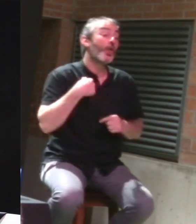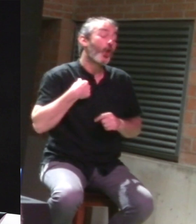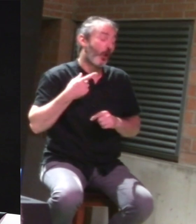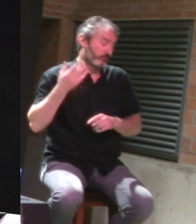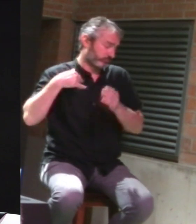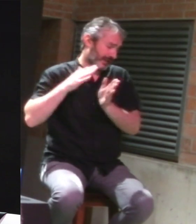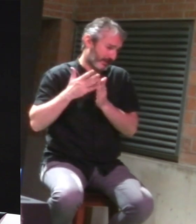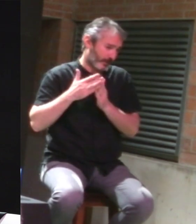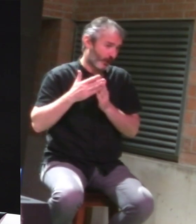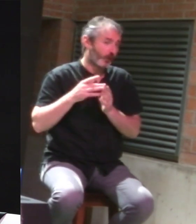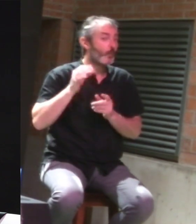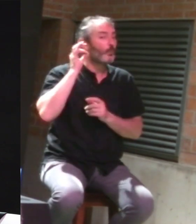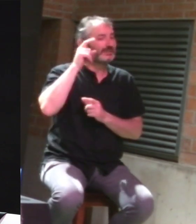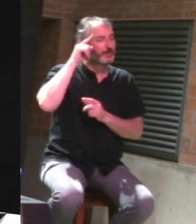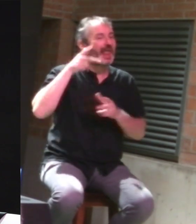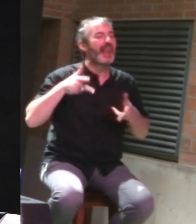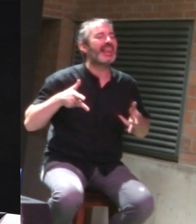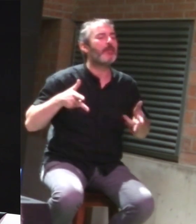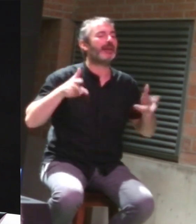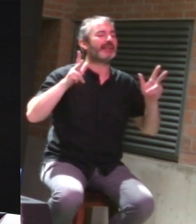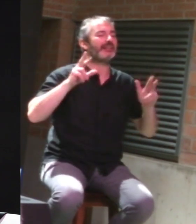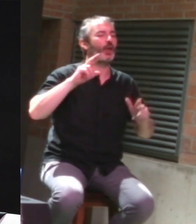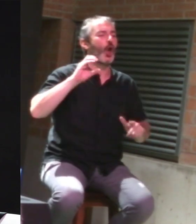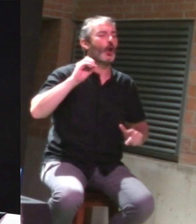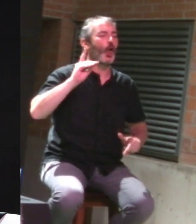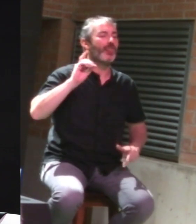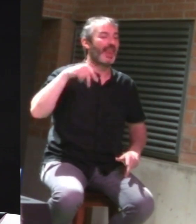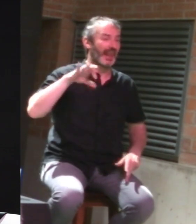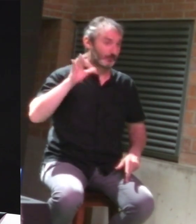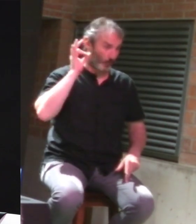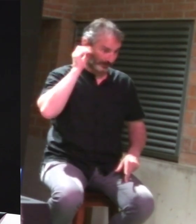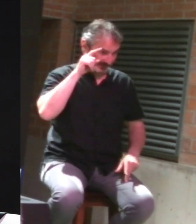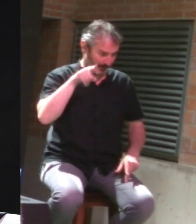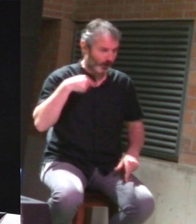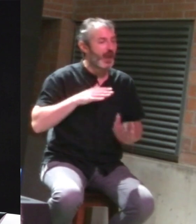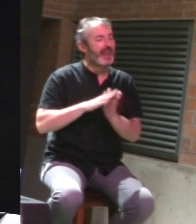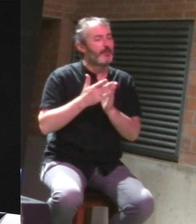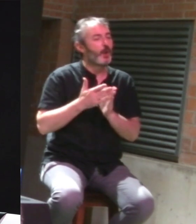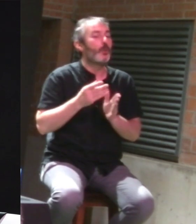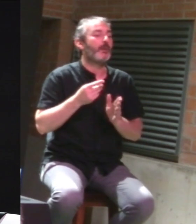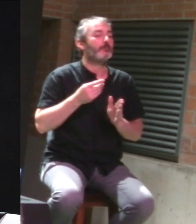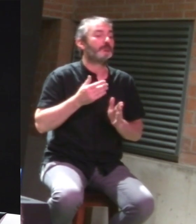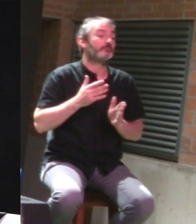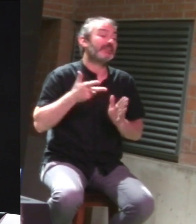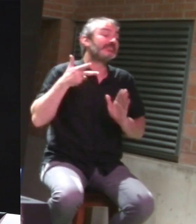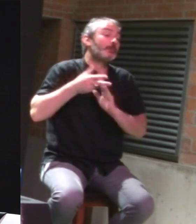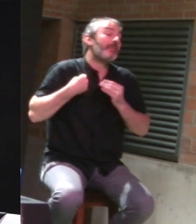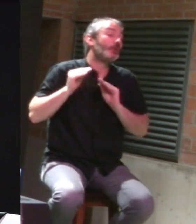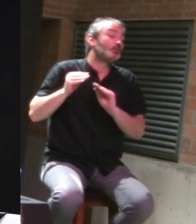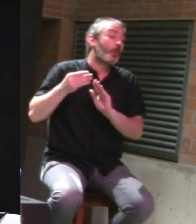biografia de la Libertad Ródenas, que és una de les protagonistes de la vaga del 18, juntament amb la Dulcet i amb la Lola